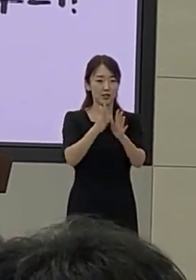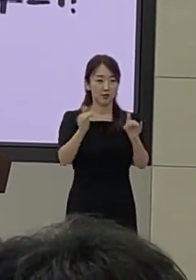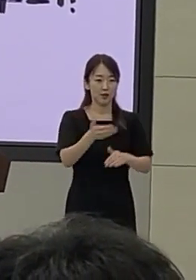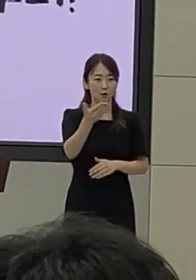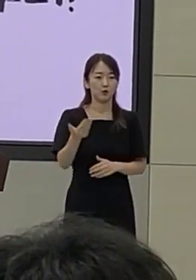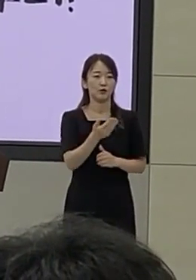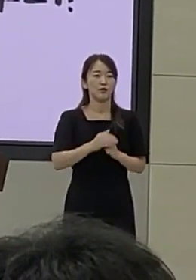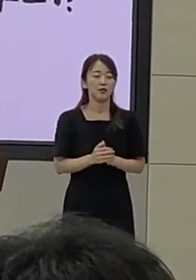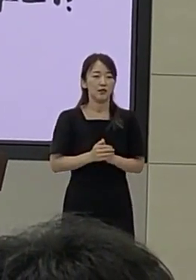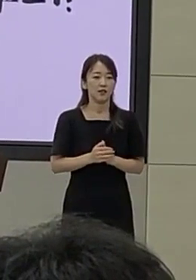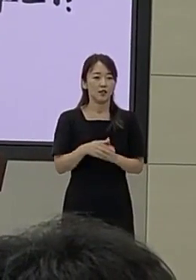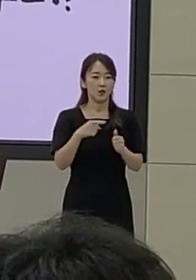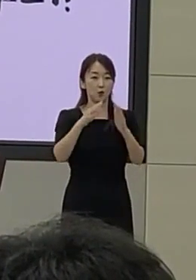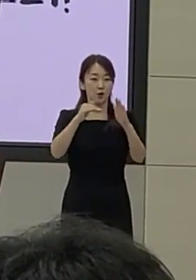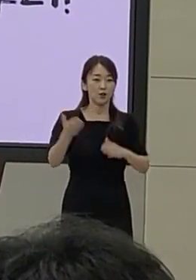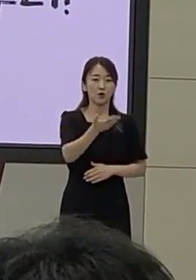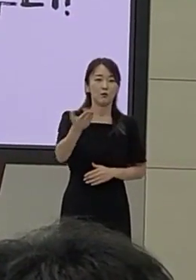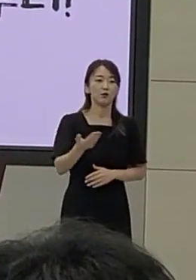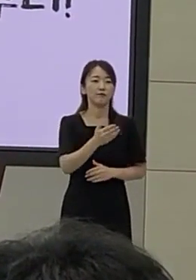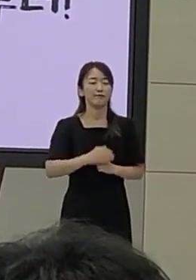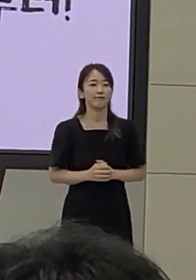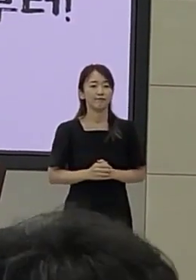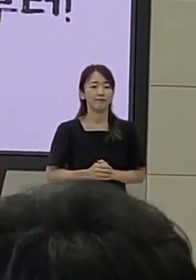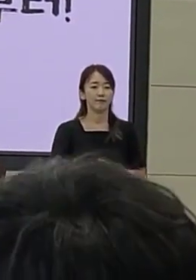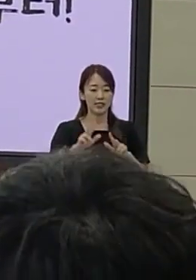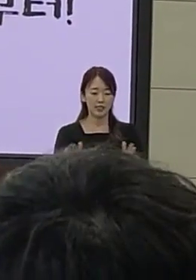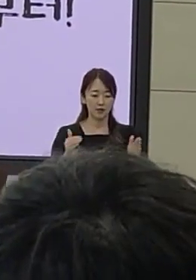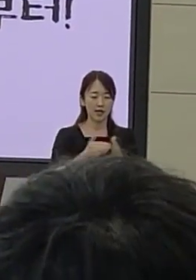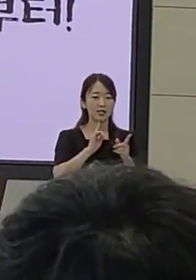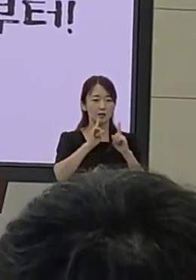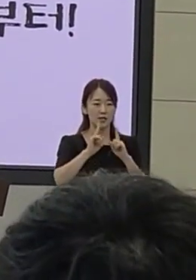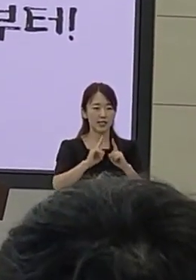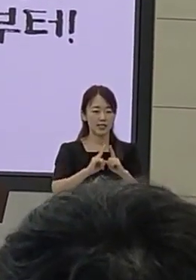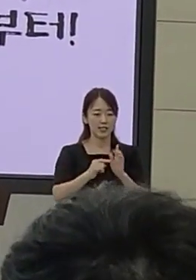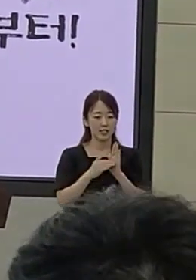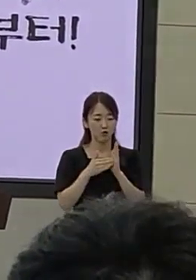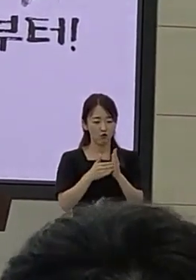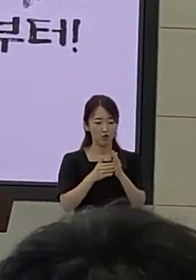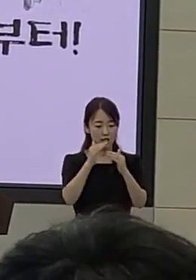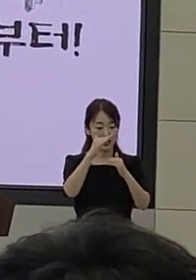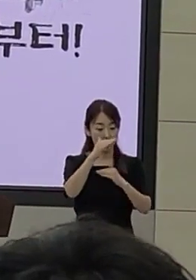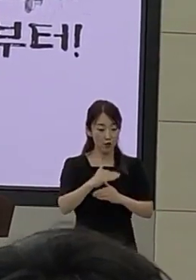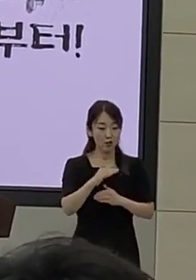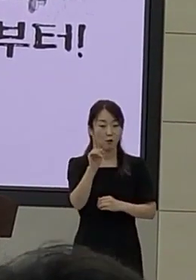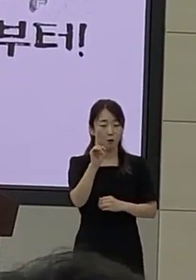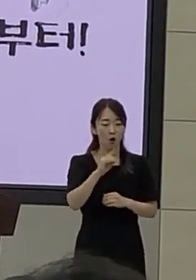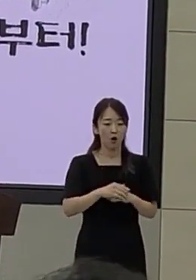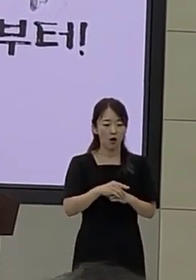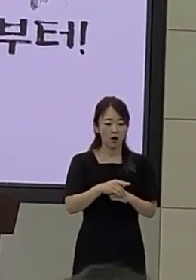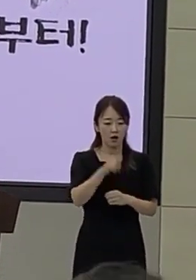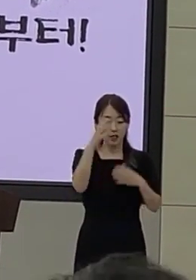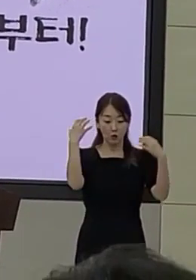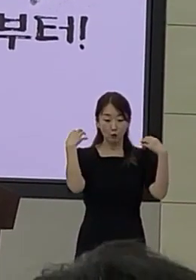존경하는 부산 시민 여러분, 그리고 교육가족 여러분, 지금까지 말씀드린 추진과제는 올